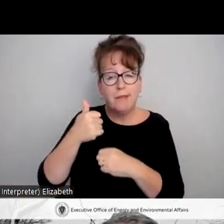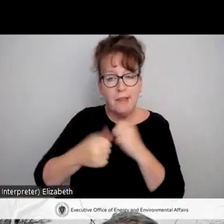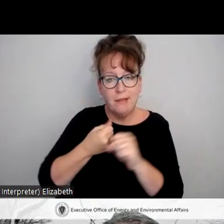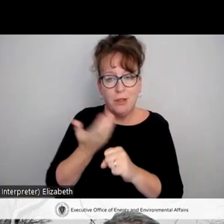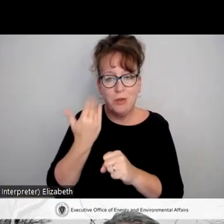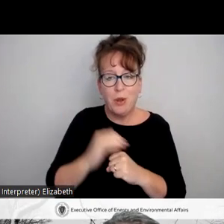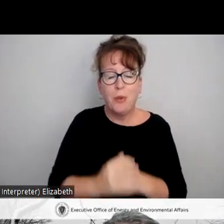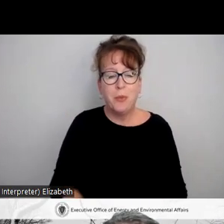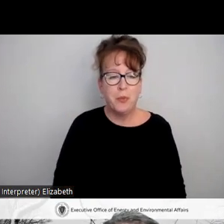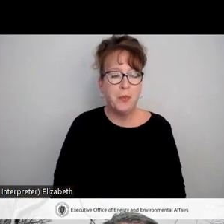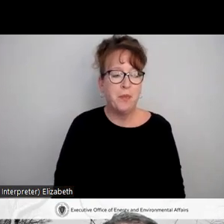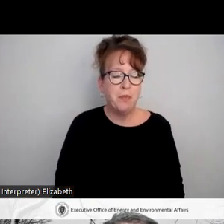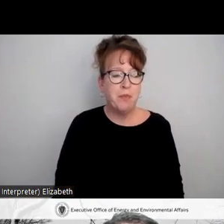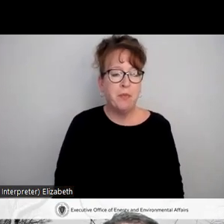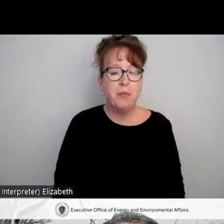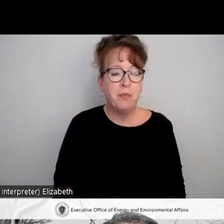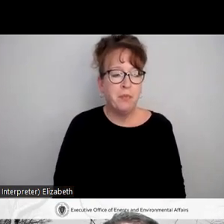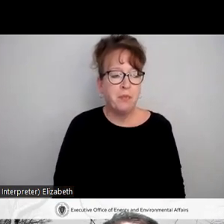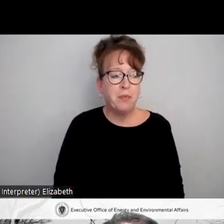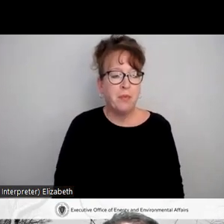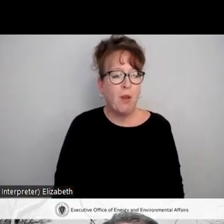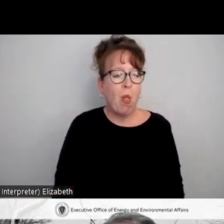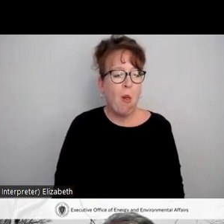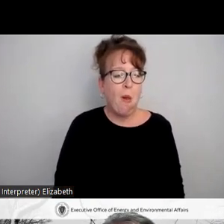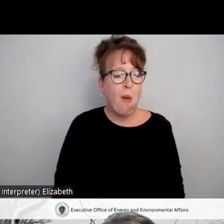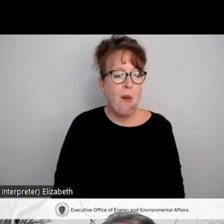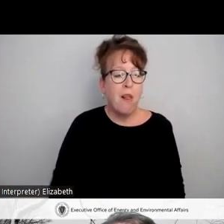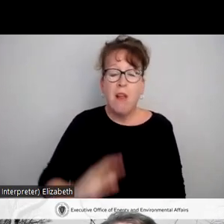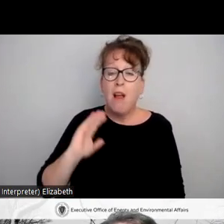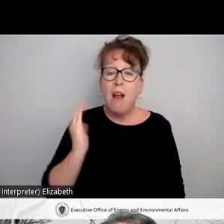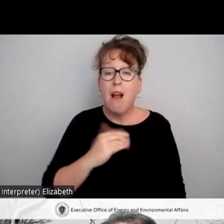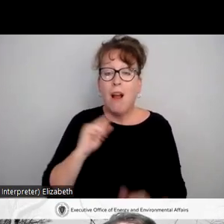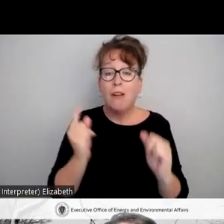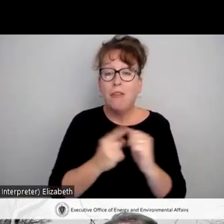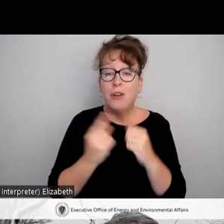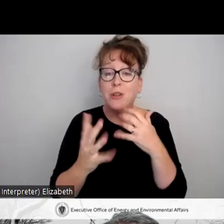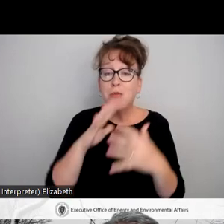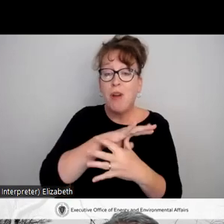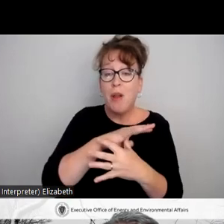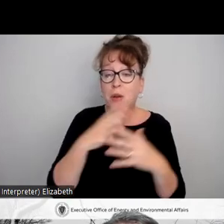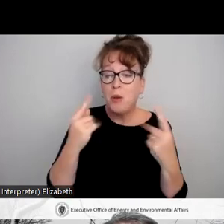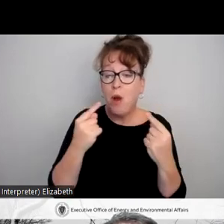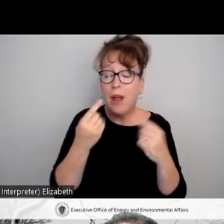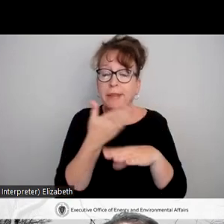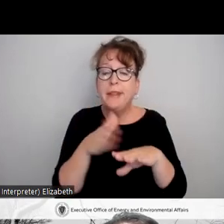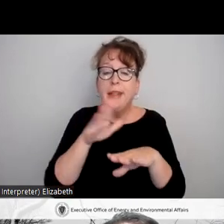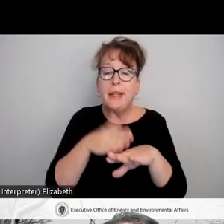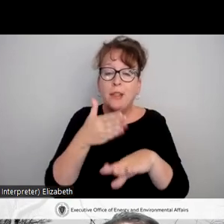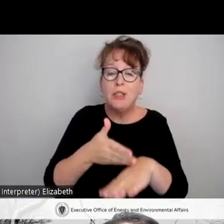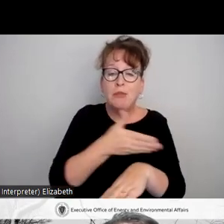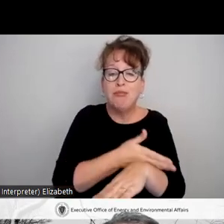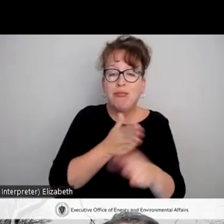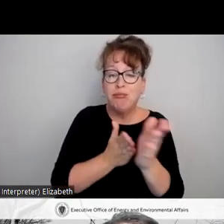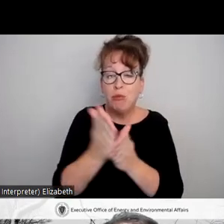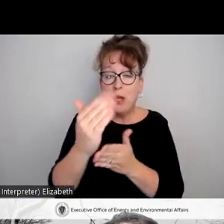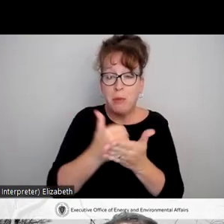10 años con la orden ejecutiva 562 en la próxima diapositiva una de las prioridades que queremos es